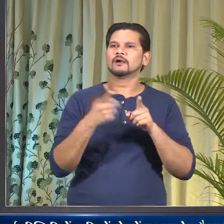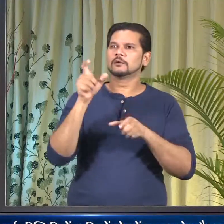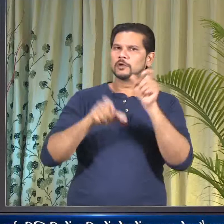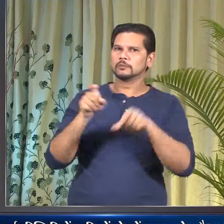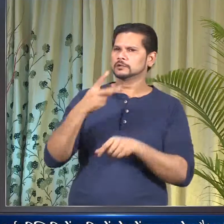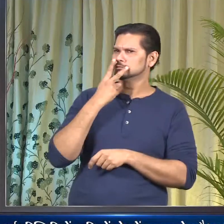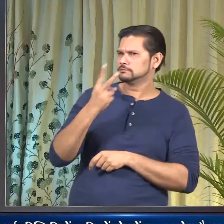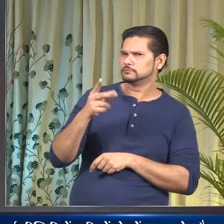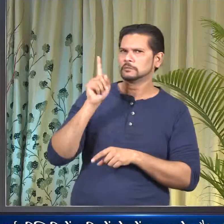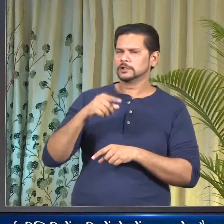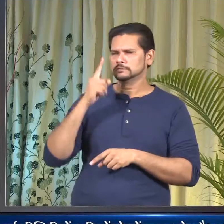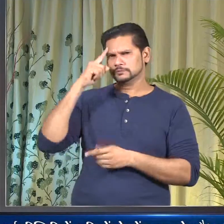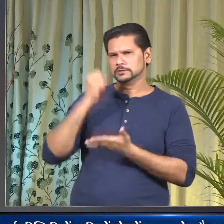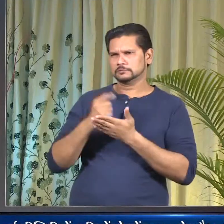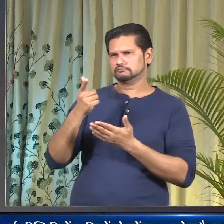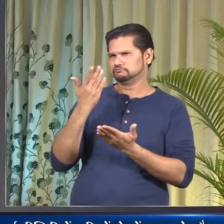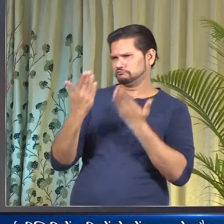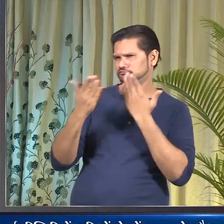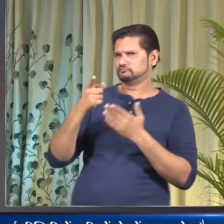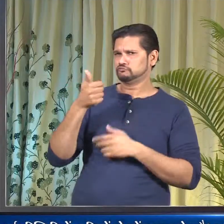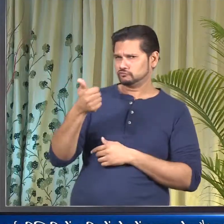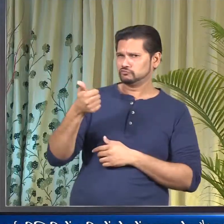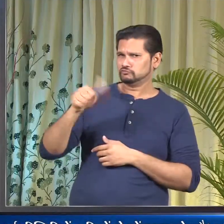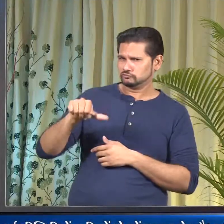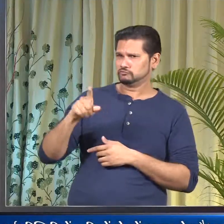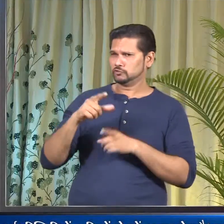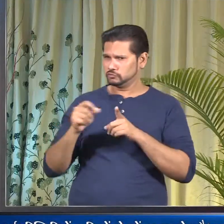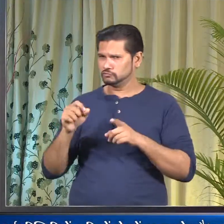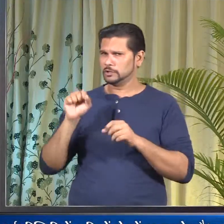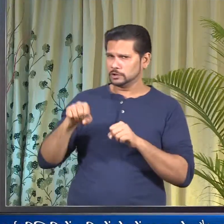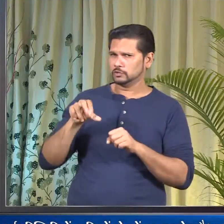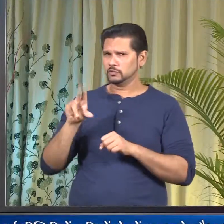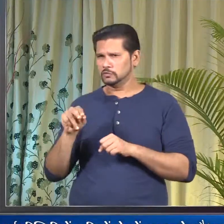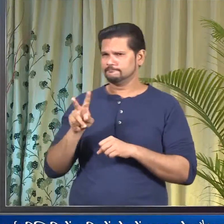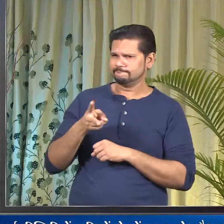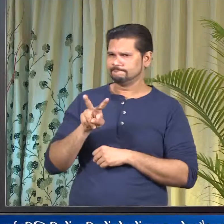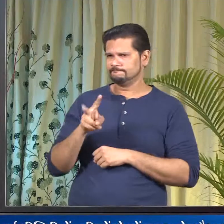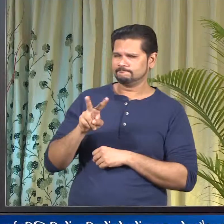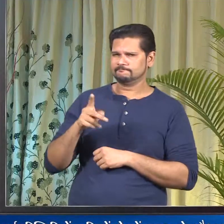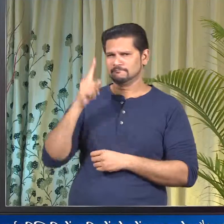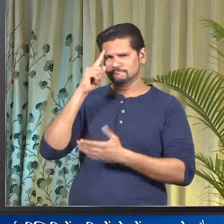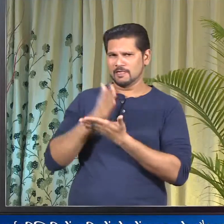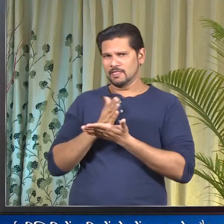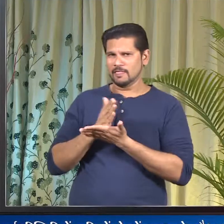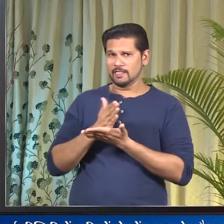सही है, गलत है, उचित है, अनुचित है, करूँ, नहीं करूँ, हम दुविदा में होते हैं,